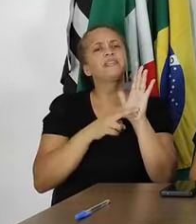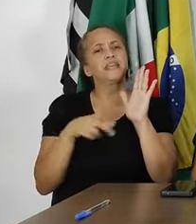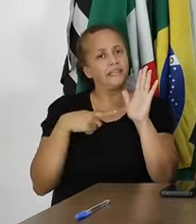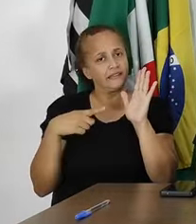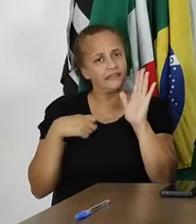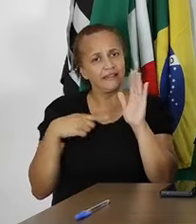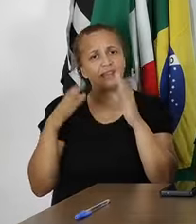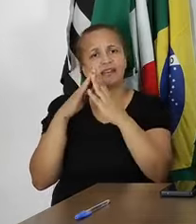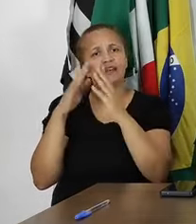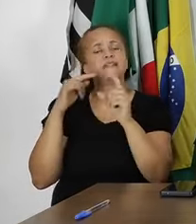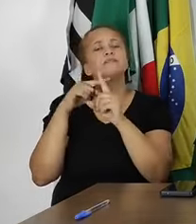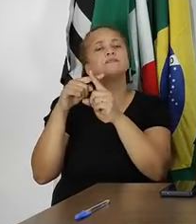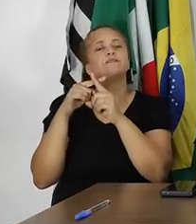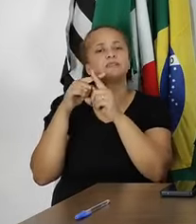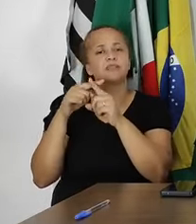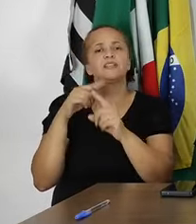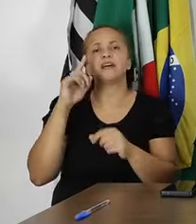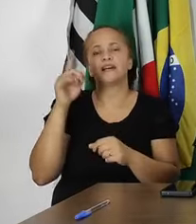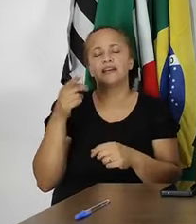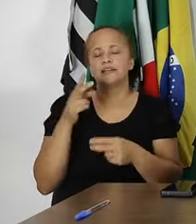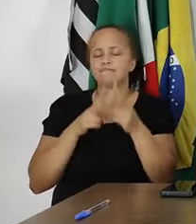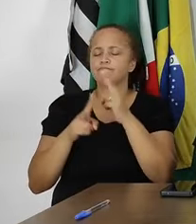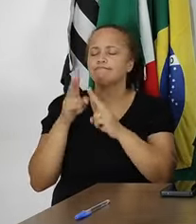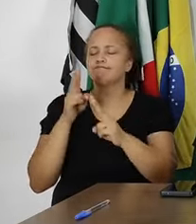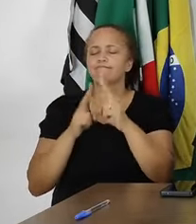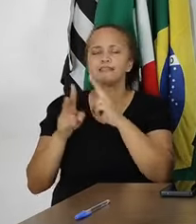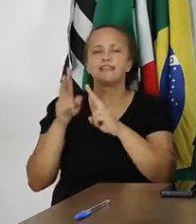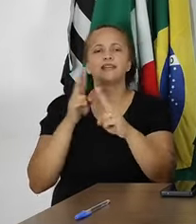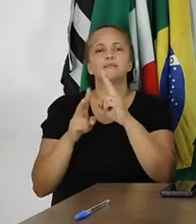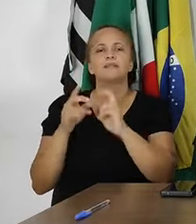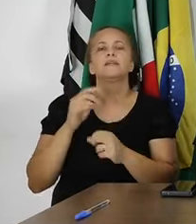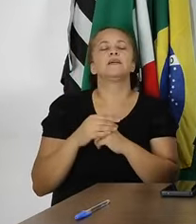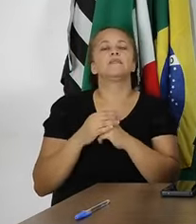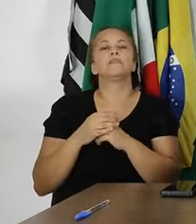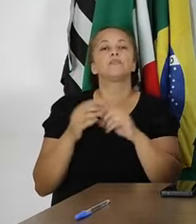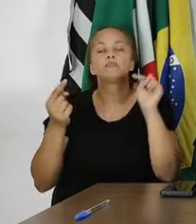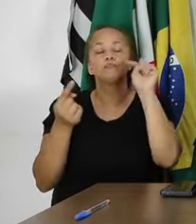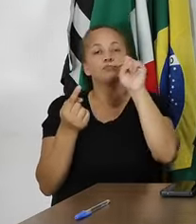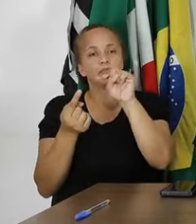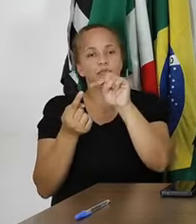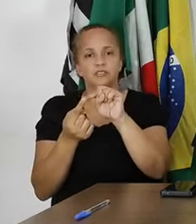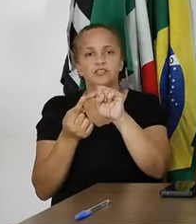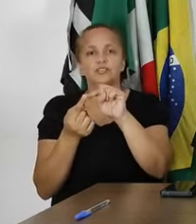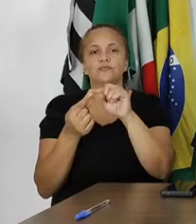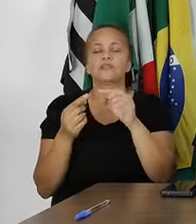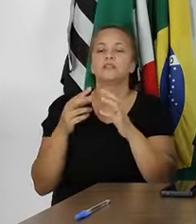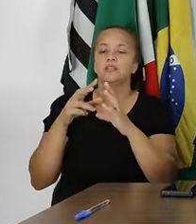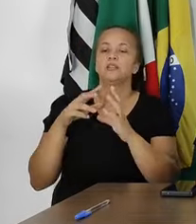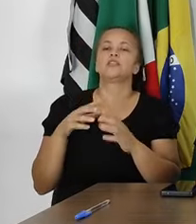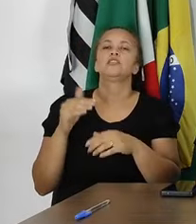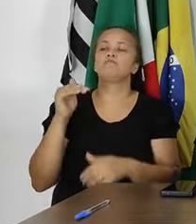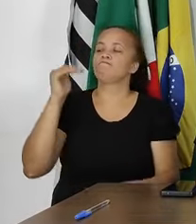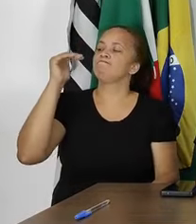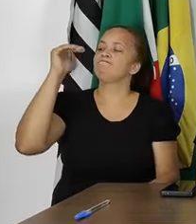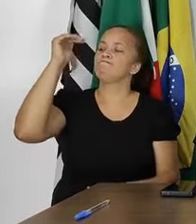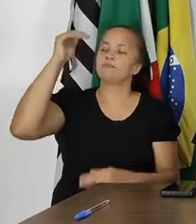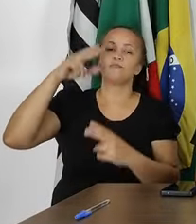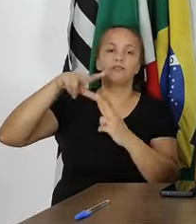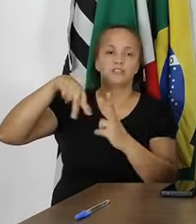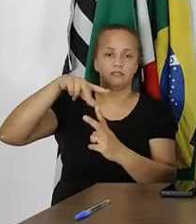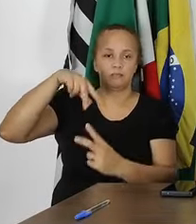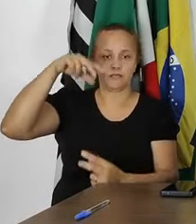como IHM fazemos, é sempre o intuito e o objetivo de crescermos, de